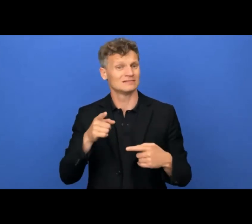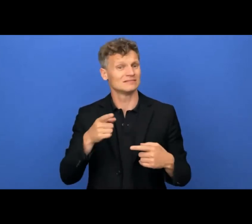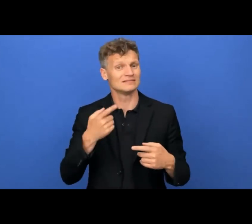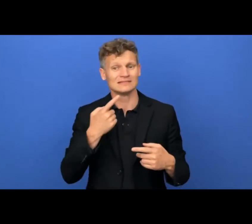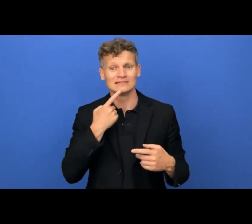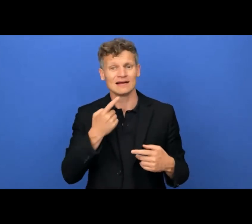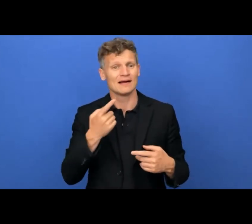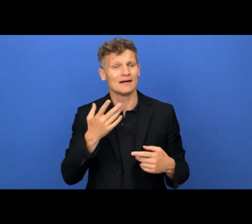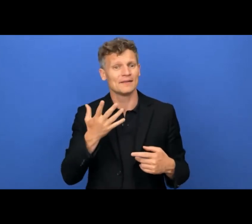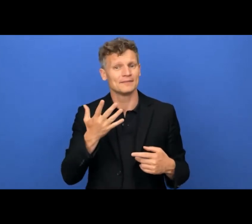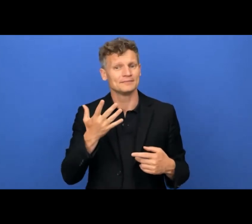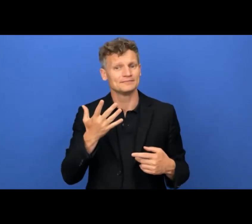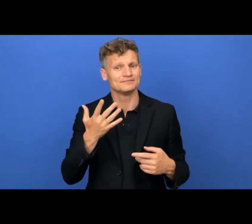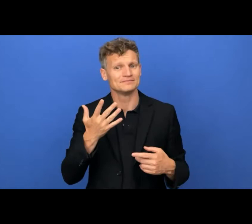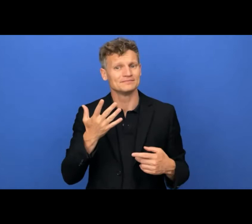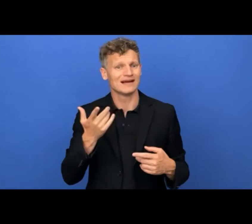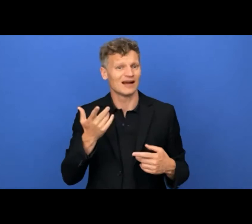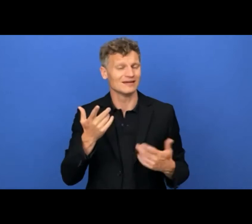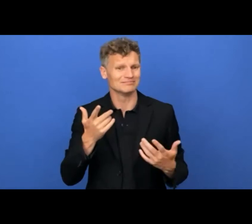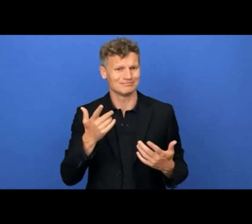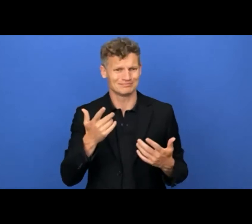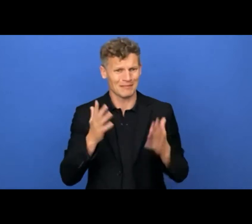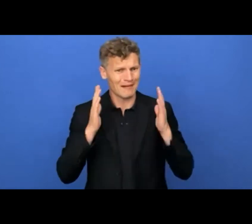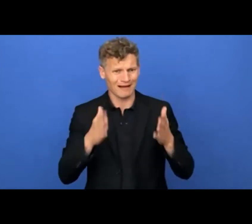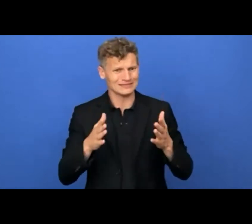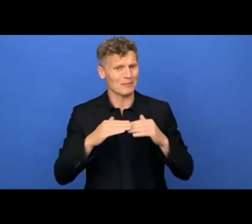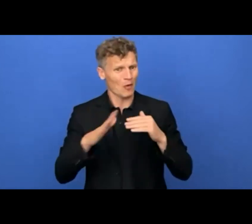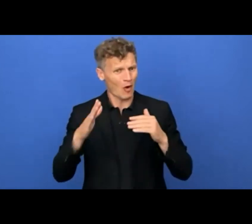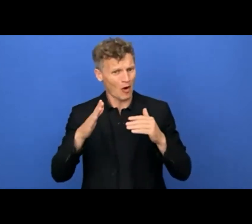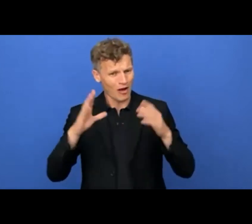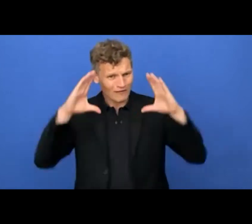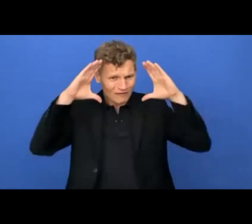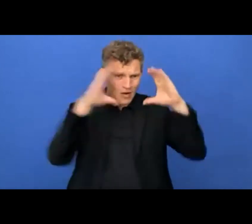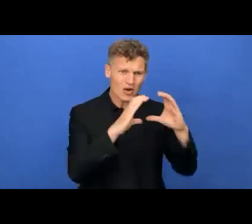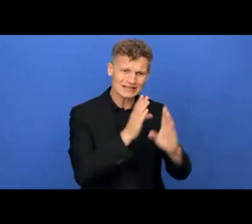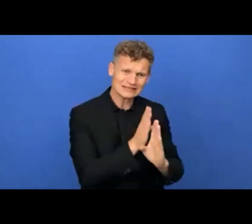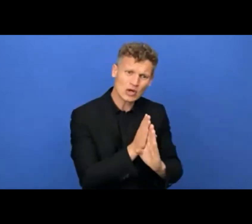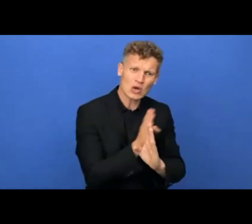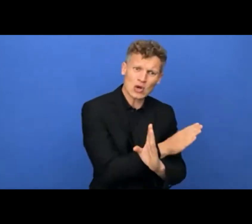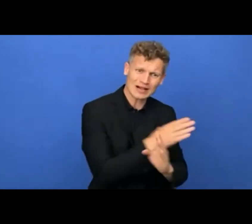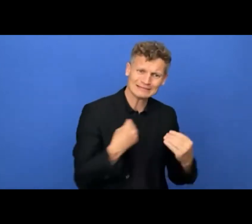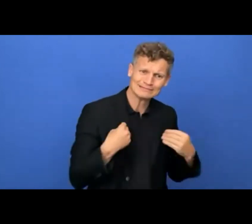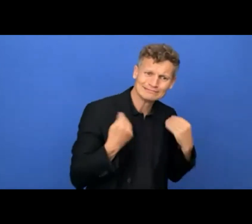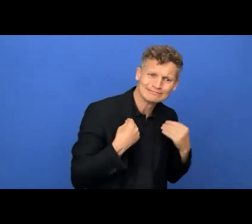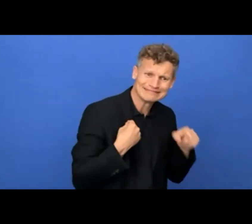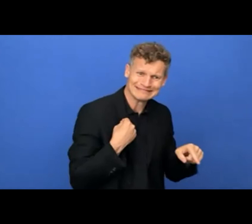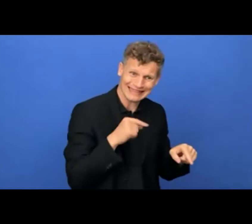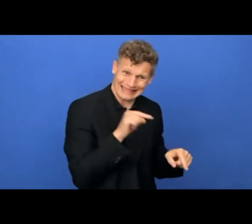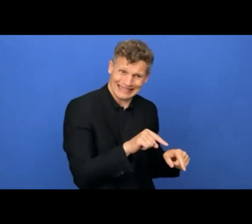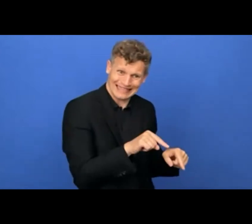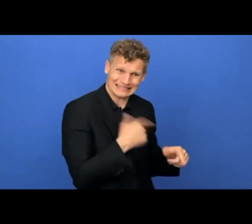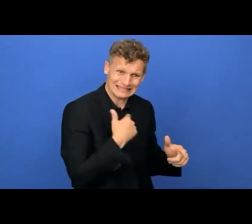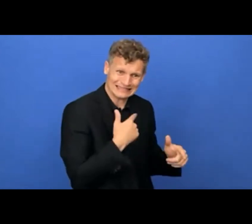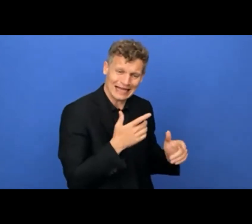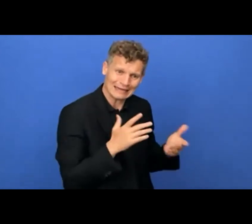Investir dans la petite enfance, bien, c'est quelque chose qui paye. On en ressent les bénéfices tout au long de la